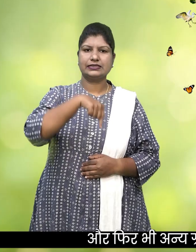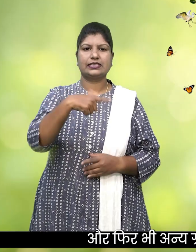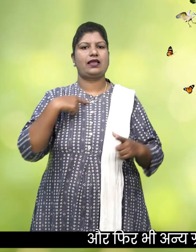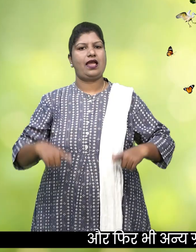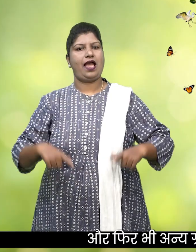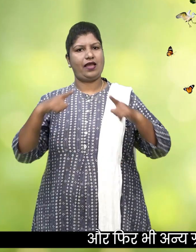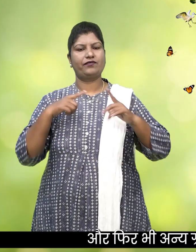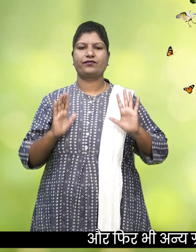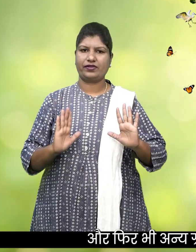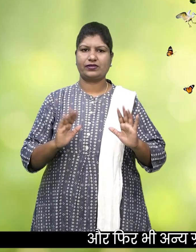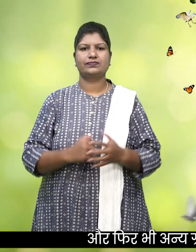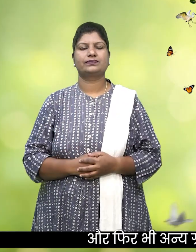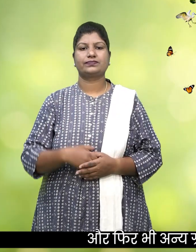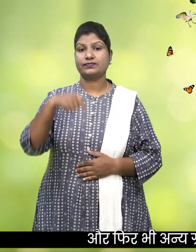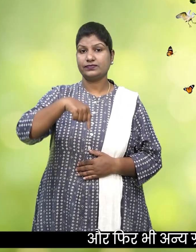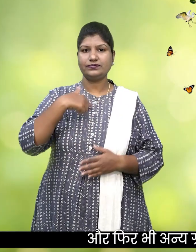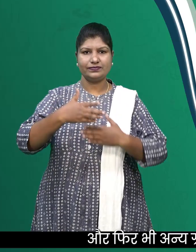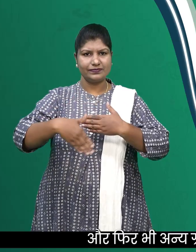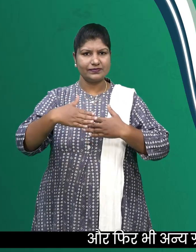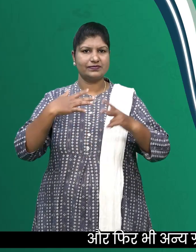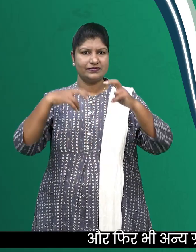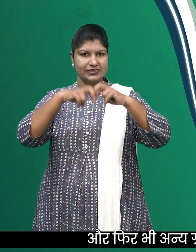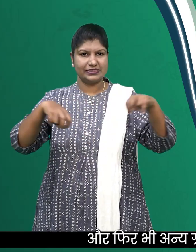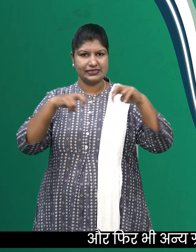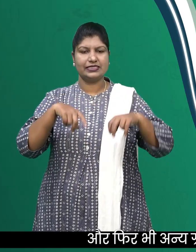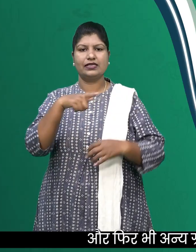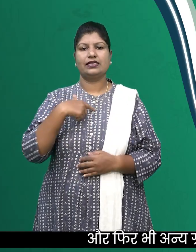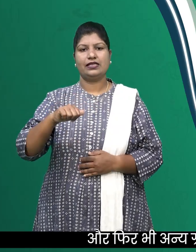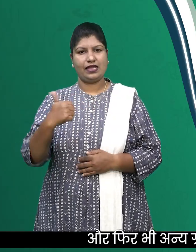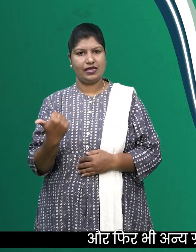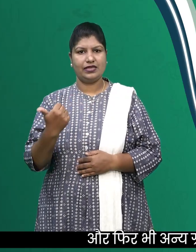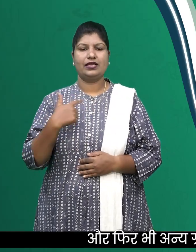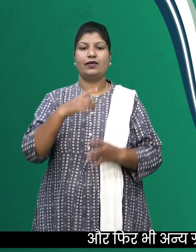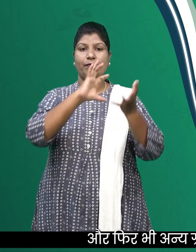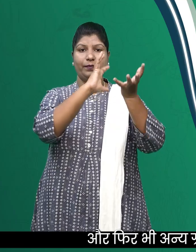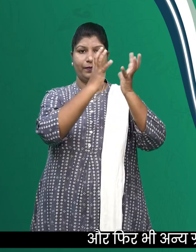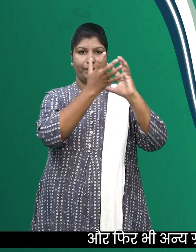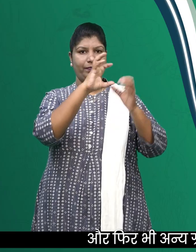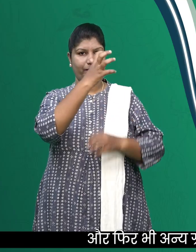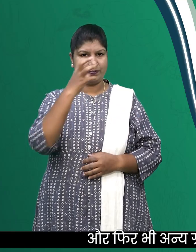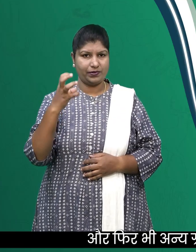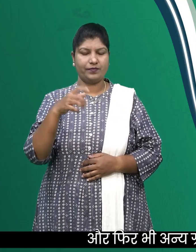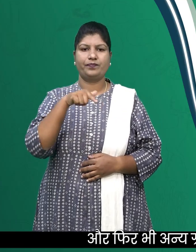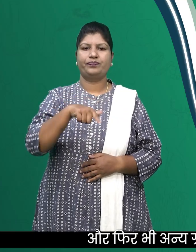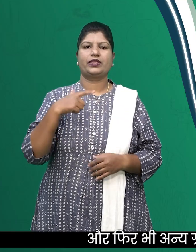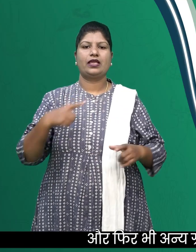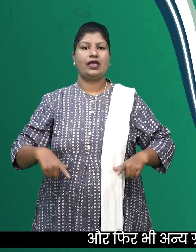और फिर भी अन्य ग्रहों पर जीवन होने के बारे में शोध जारी है।